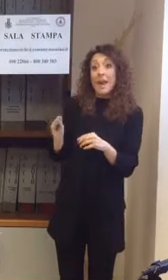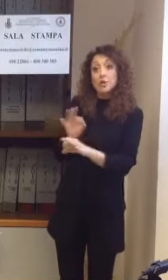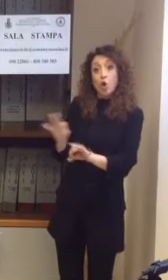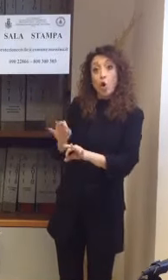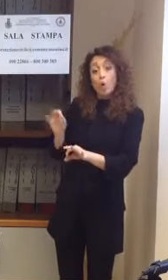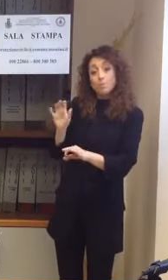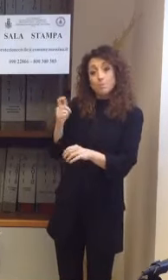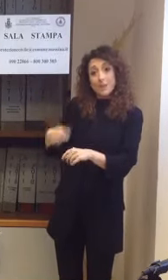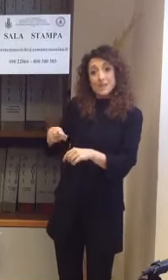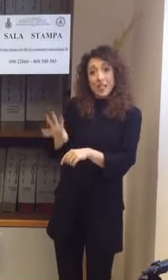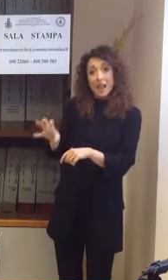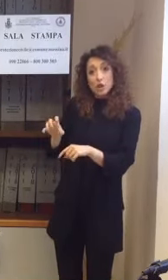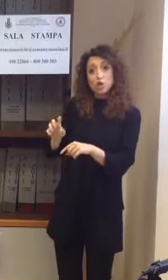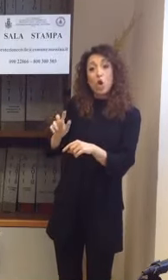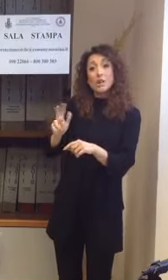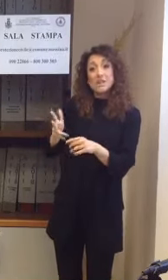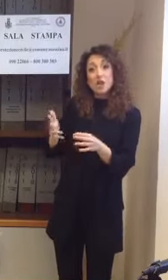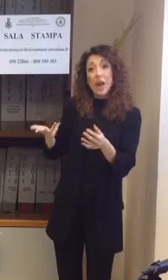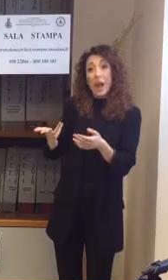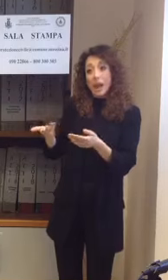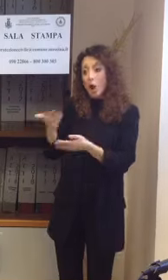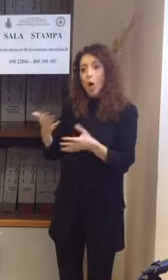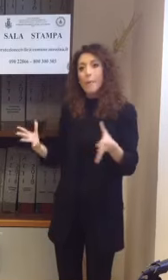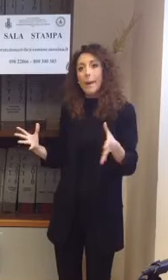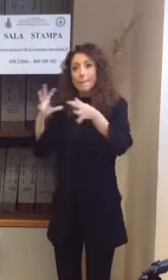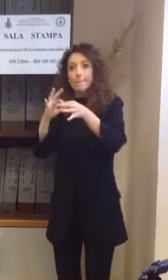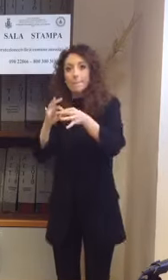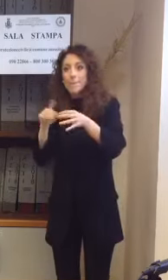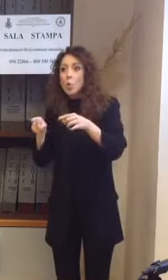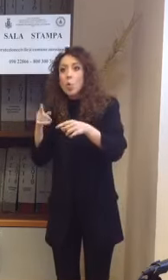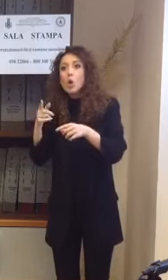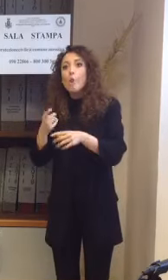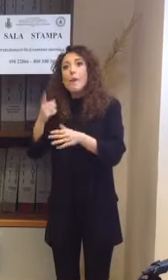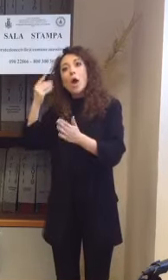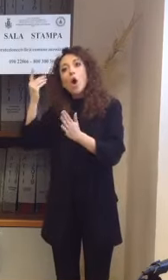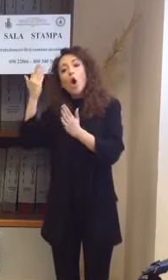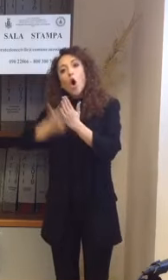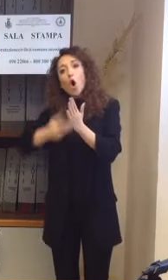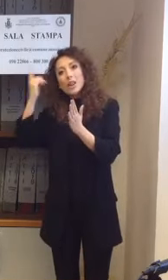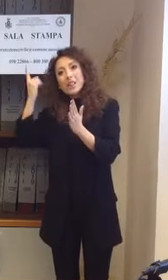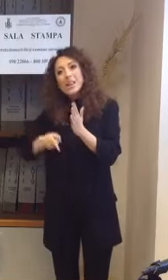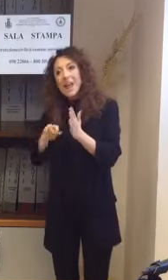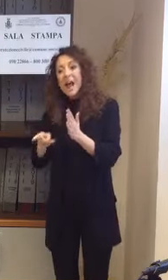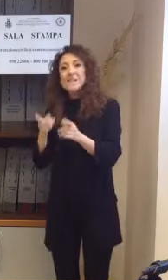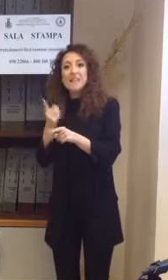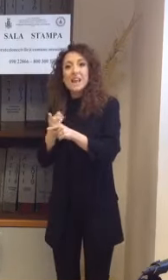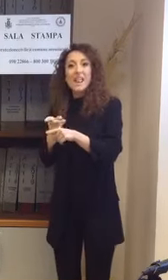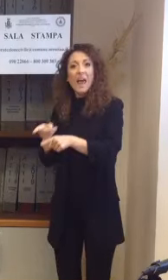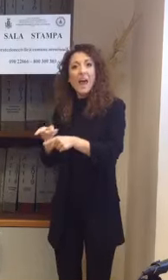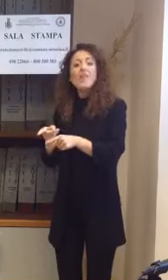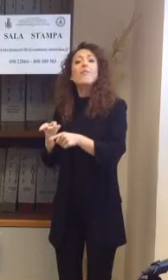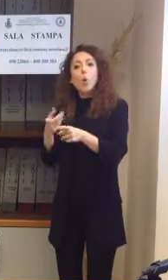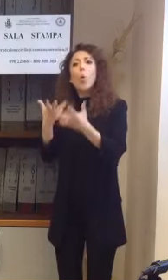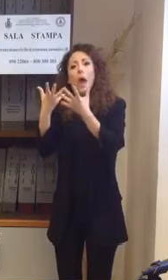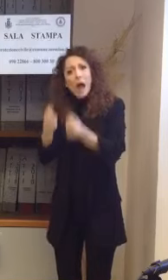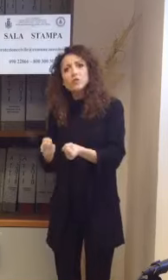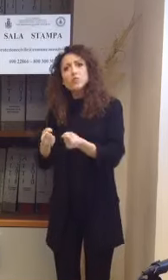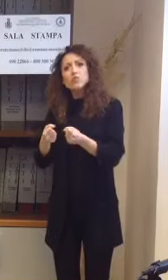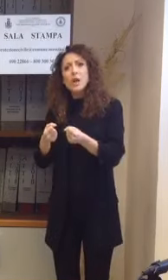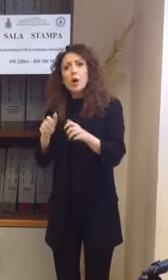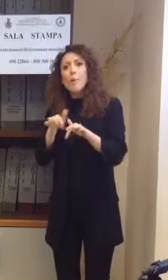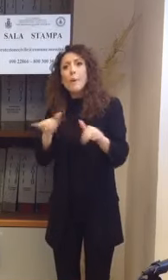una ordinanza e adottare lui questo modello della banca dati si passa a